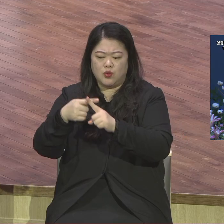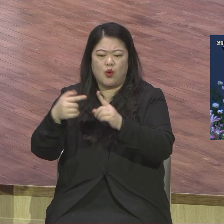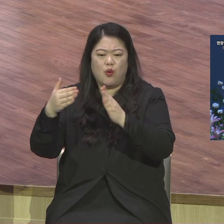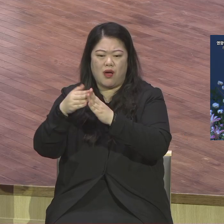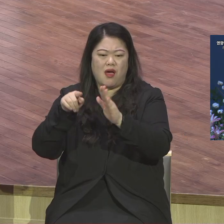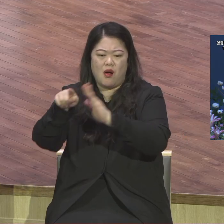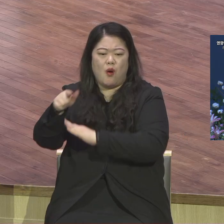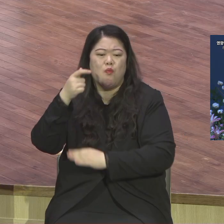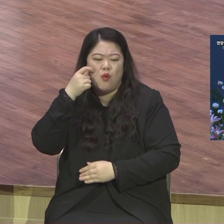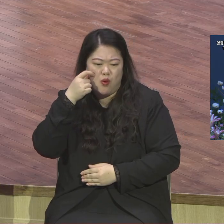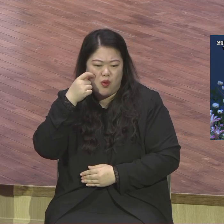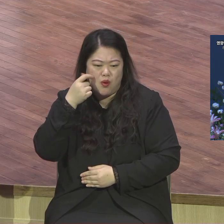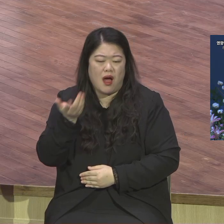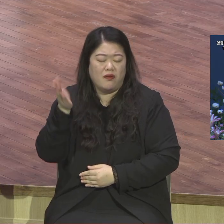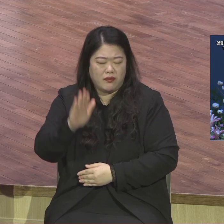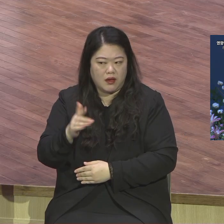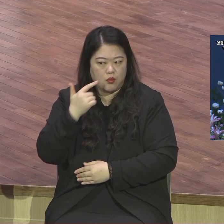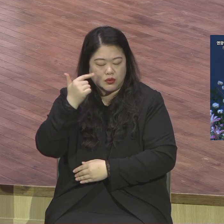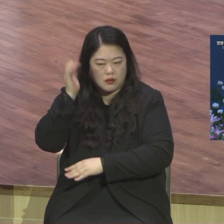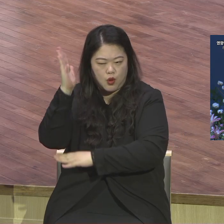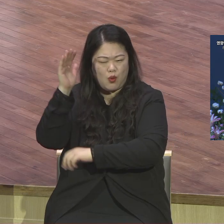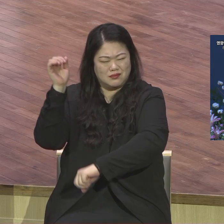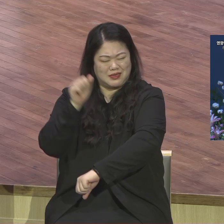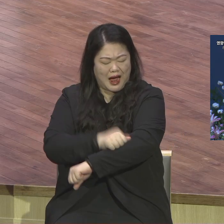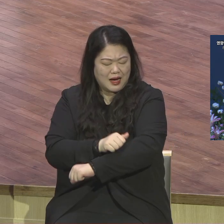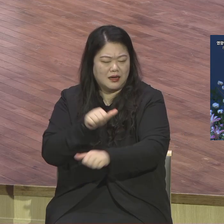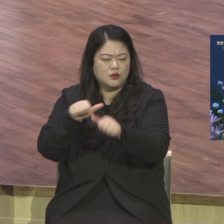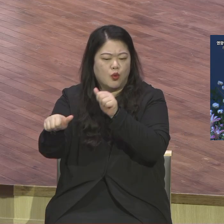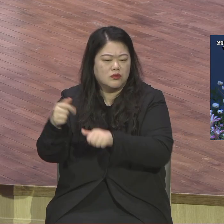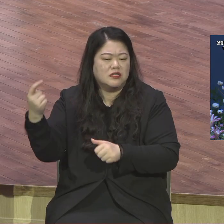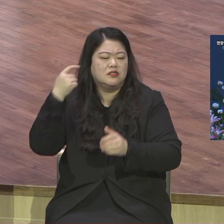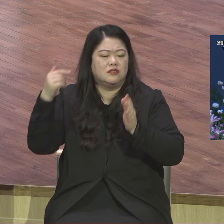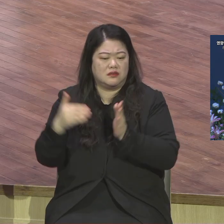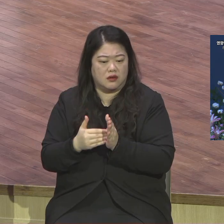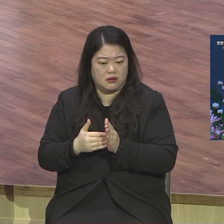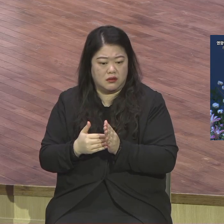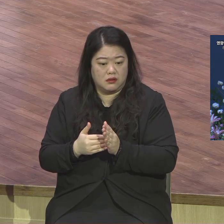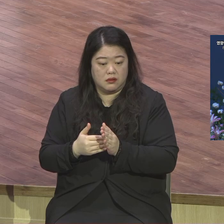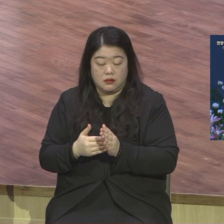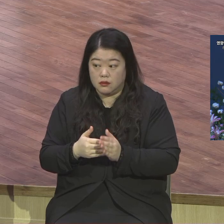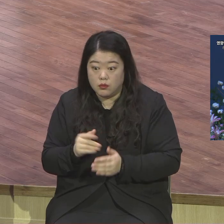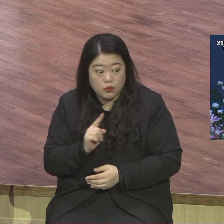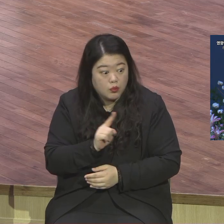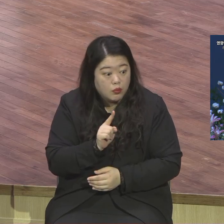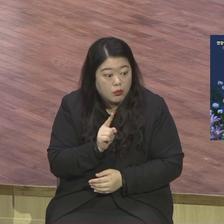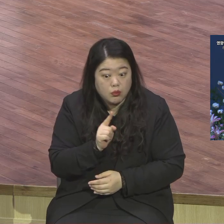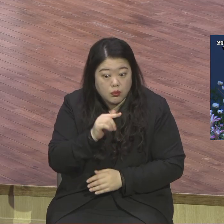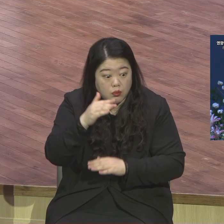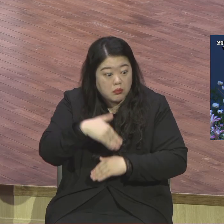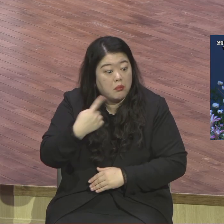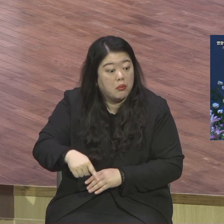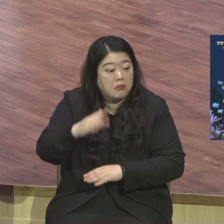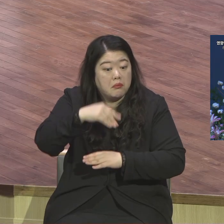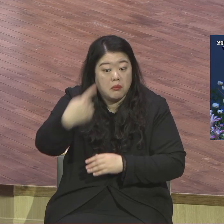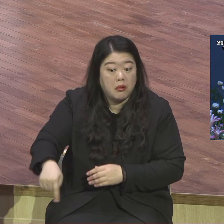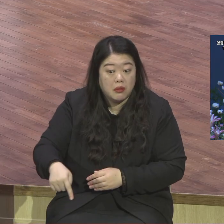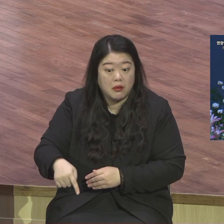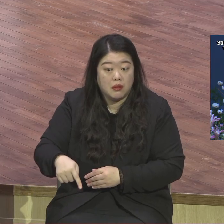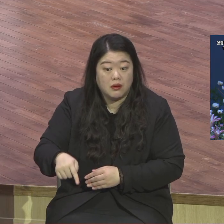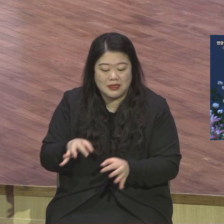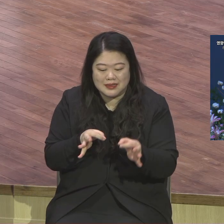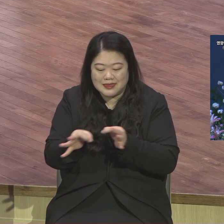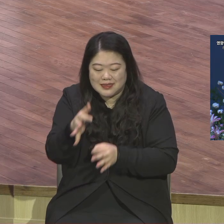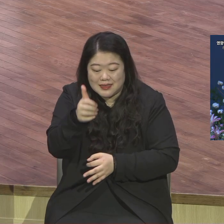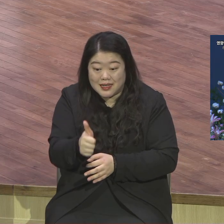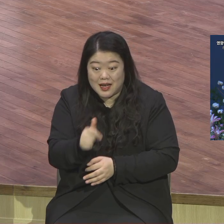어떻게 듣지도 않고 목사님 설교 잘하는 칭찬을 해요? 이러니까 가게 주인이 이렇게